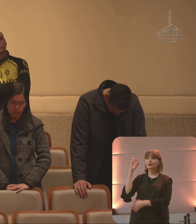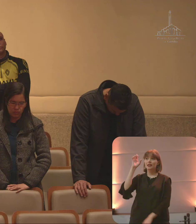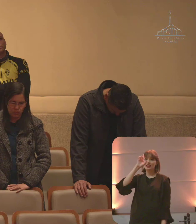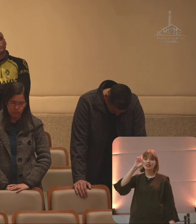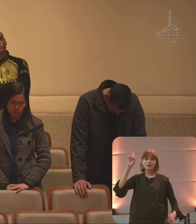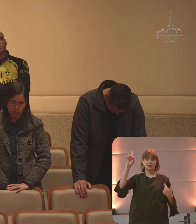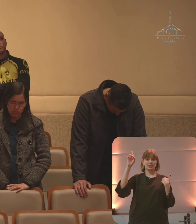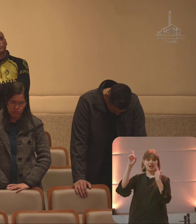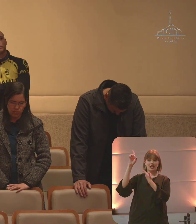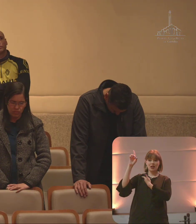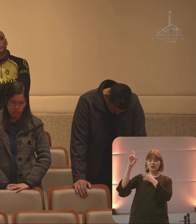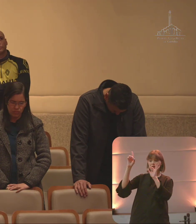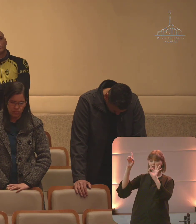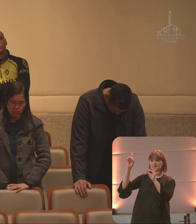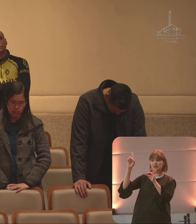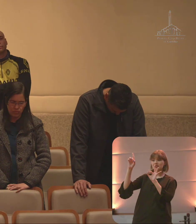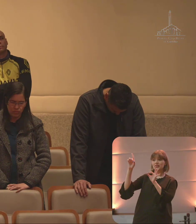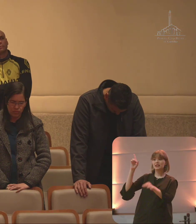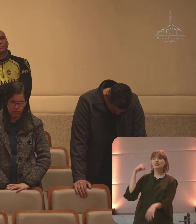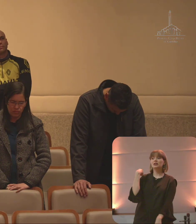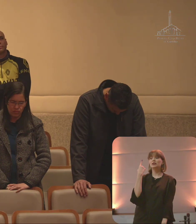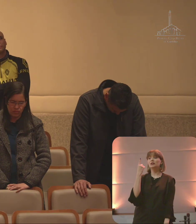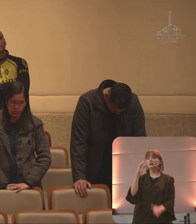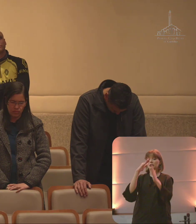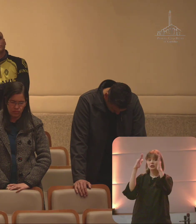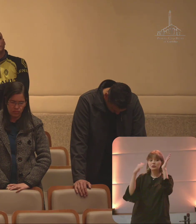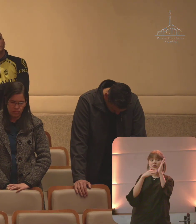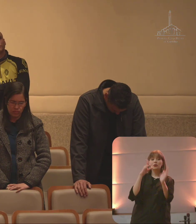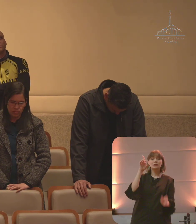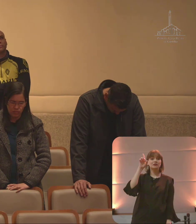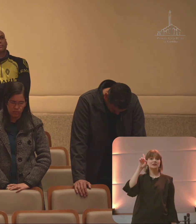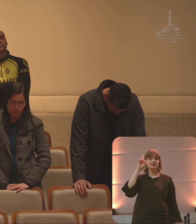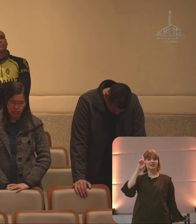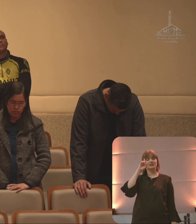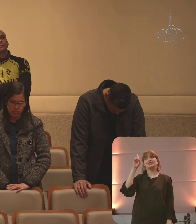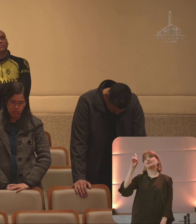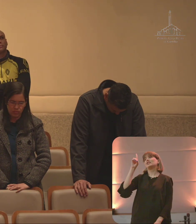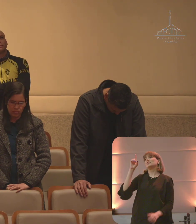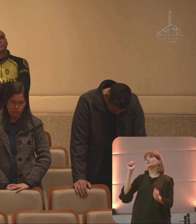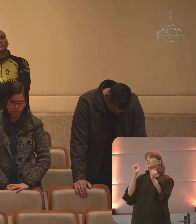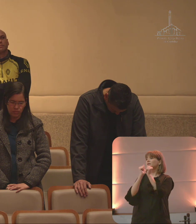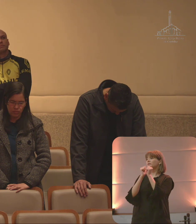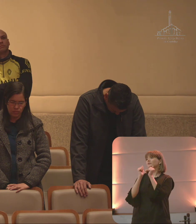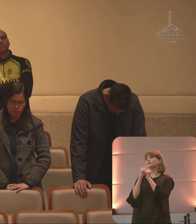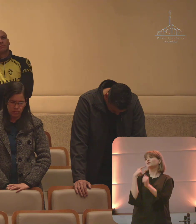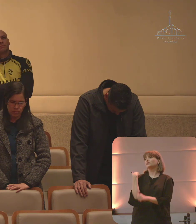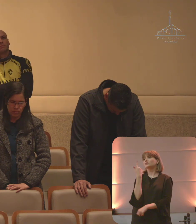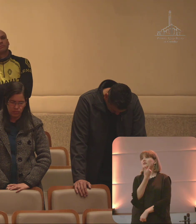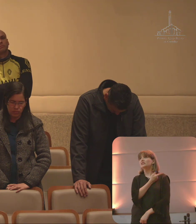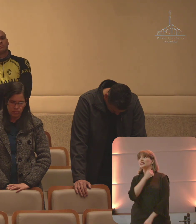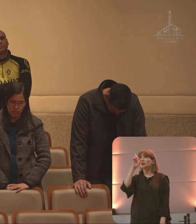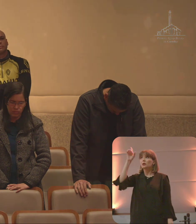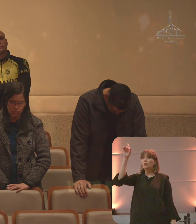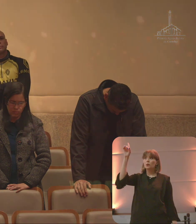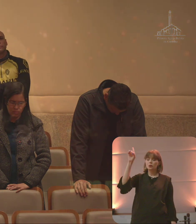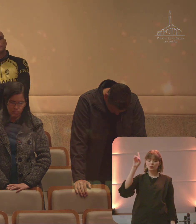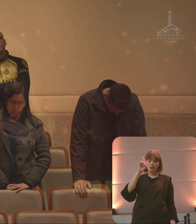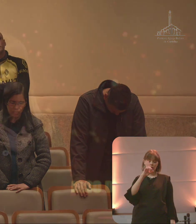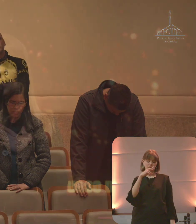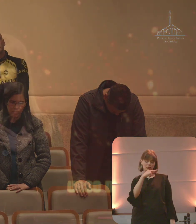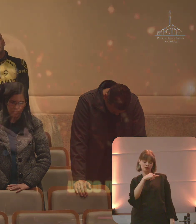estará conosco por todos os dias até a consumação dos séculos. Obrigada, Senhor. Sonda cada coração. Pai, como a gente